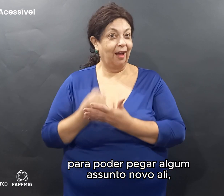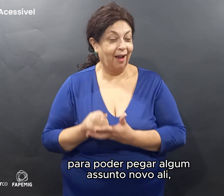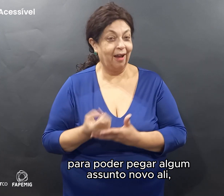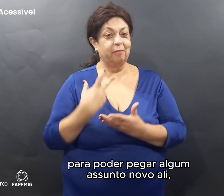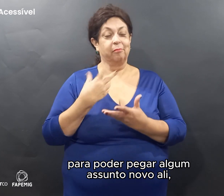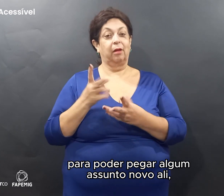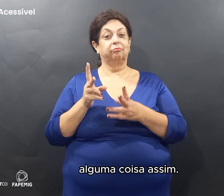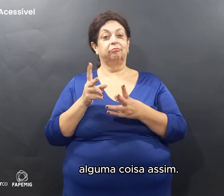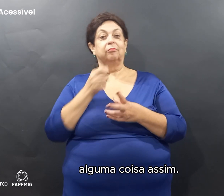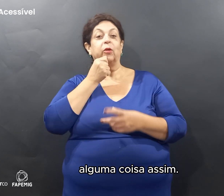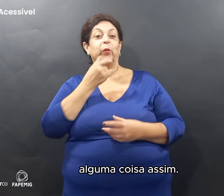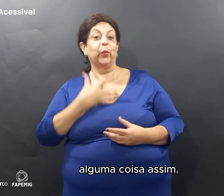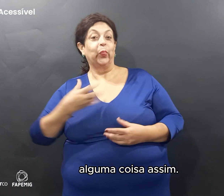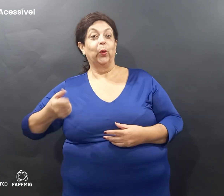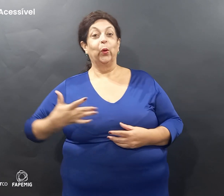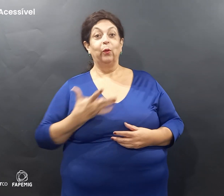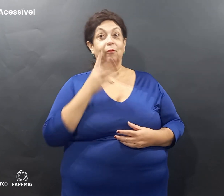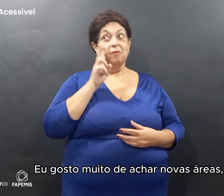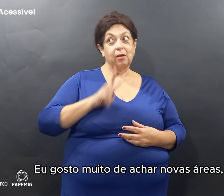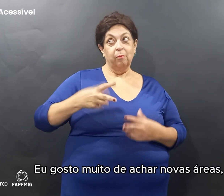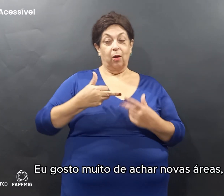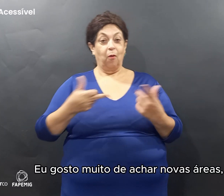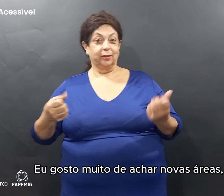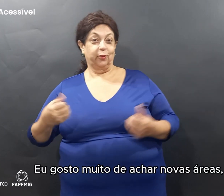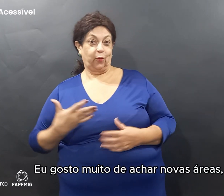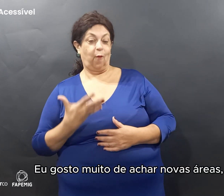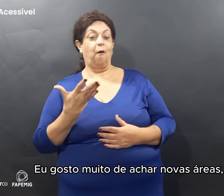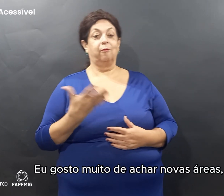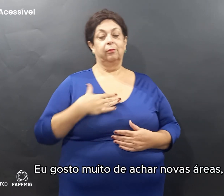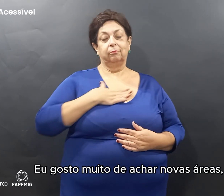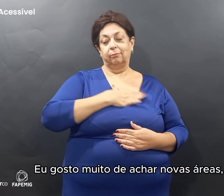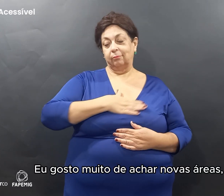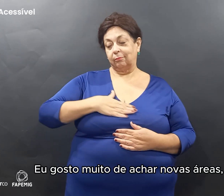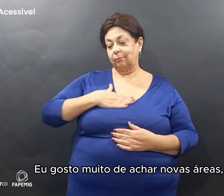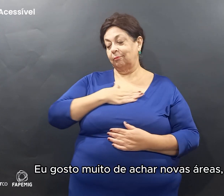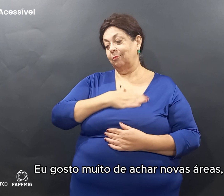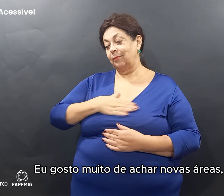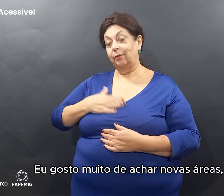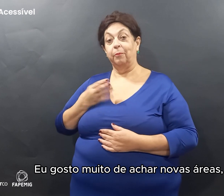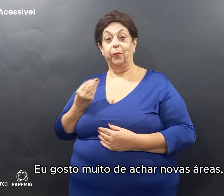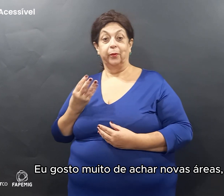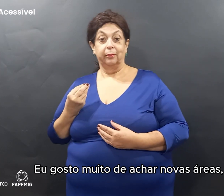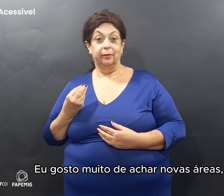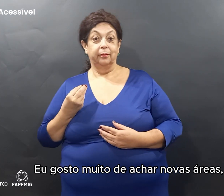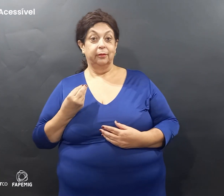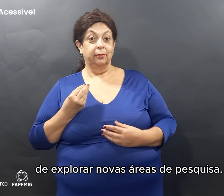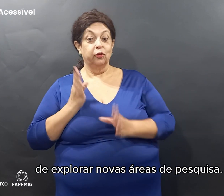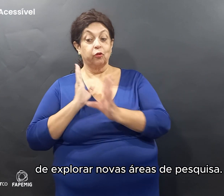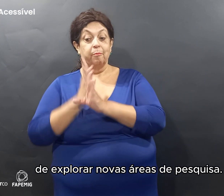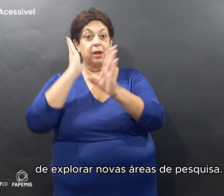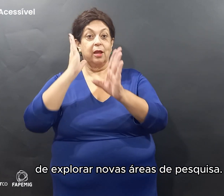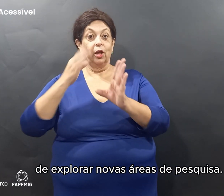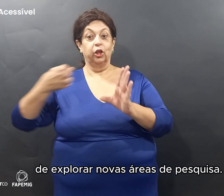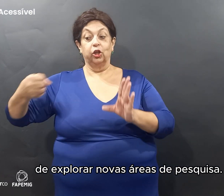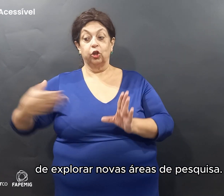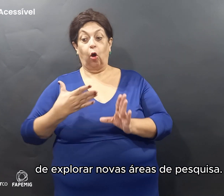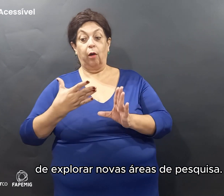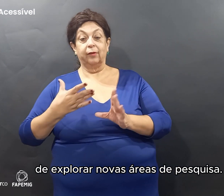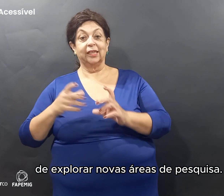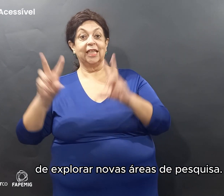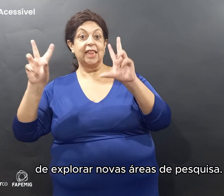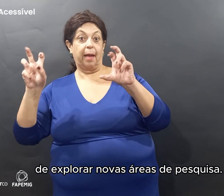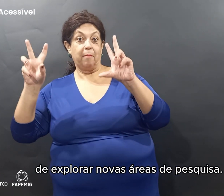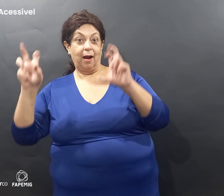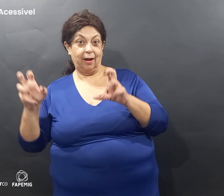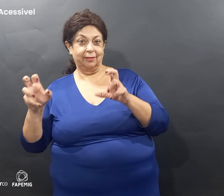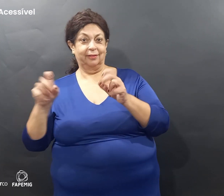algum assunto novo ali, alguma coisa assim. Eu gosto muito de achar novas áreas, de explorar novas áreas, assim,